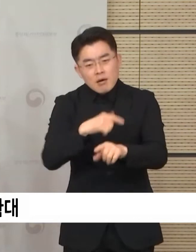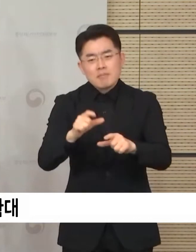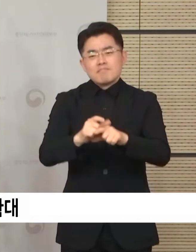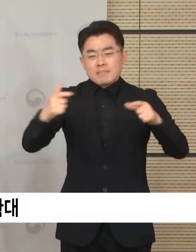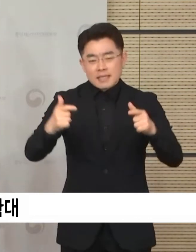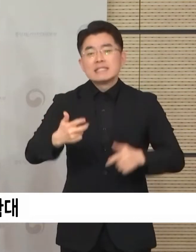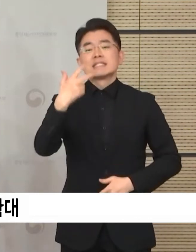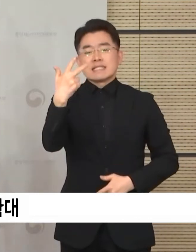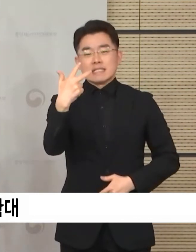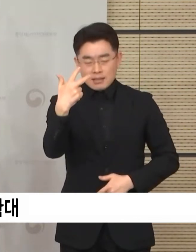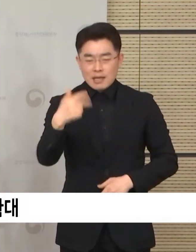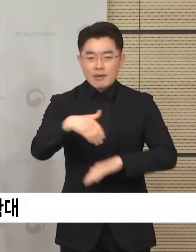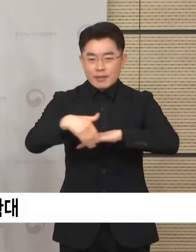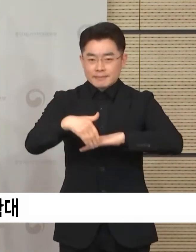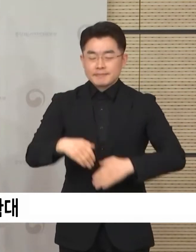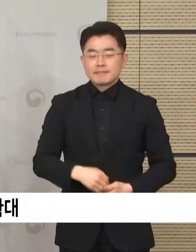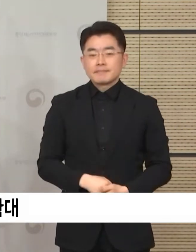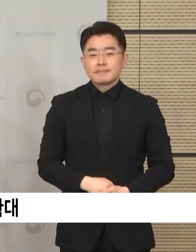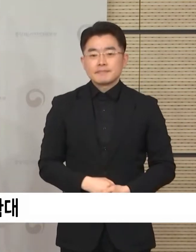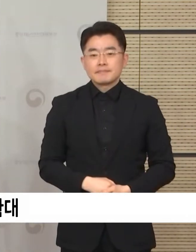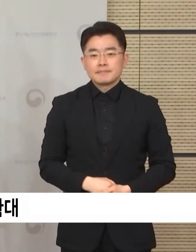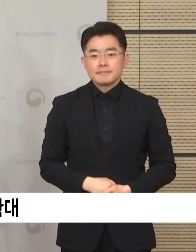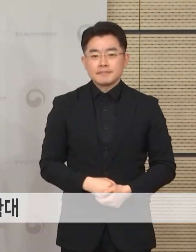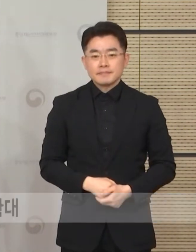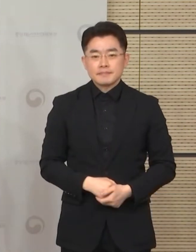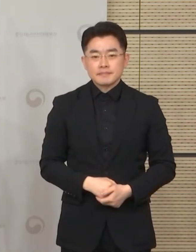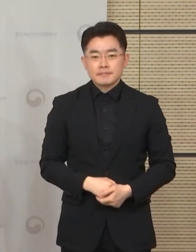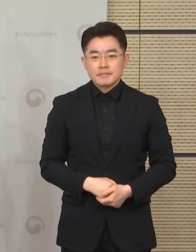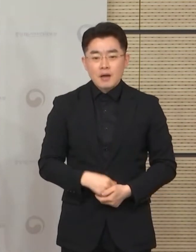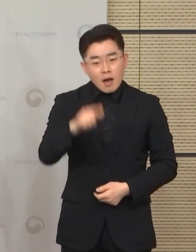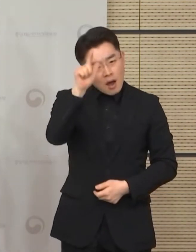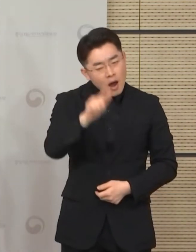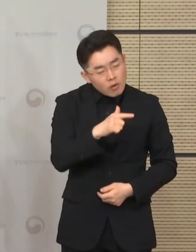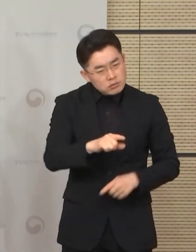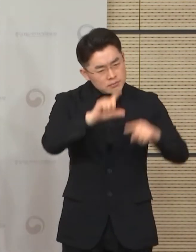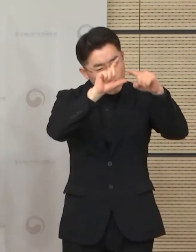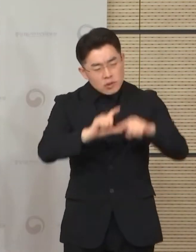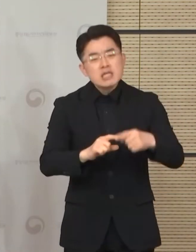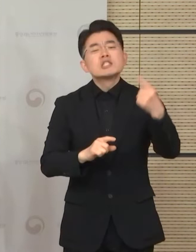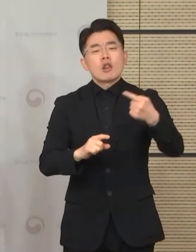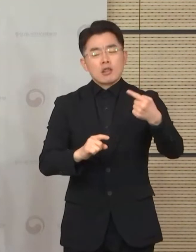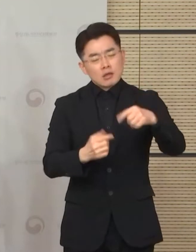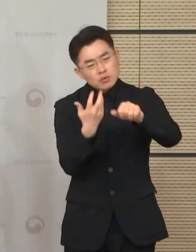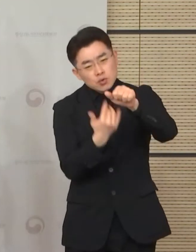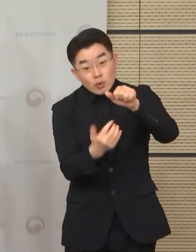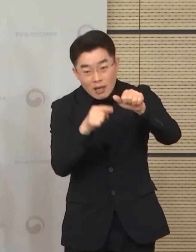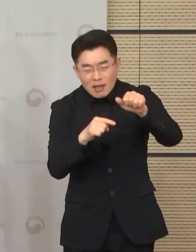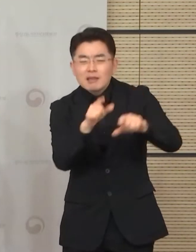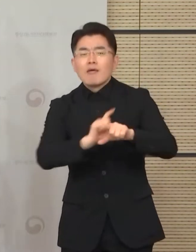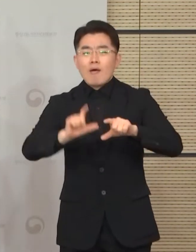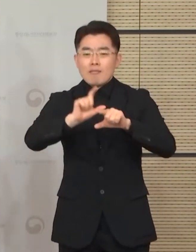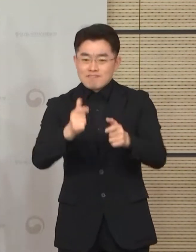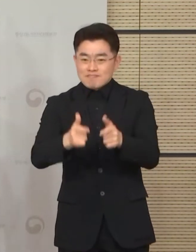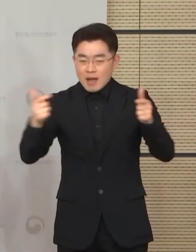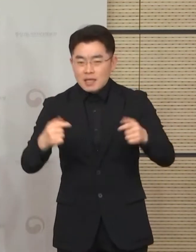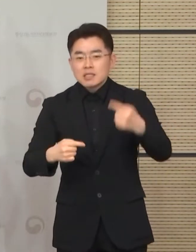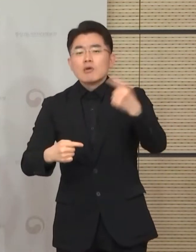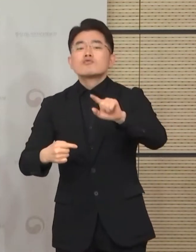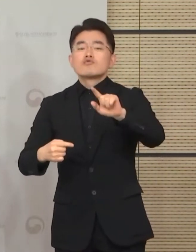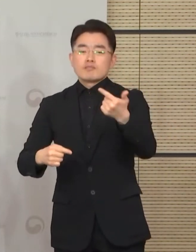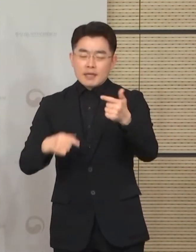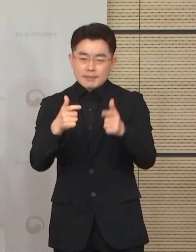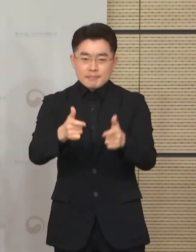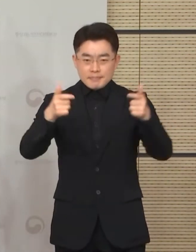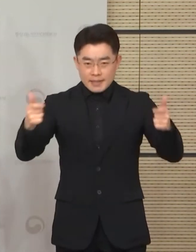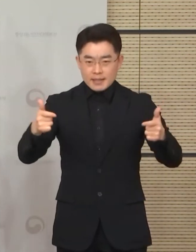확대할 예정입니다 이를 통해 하루 1000권 정도 화장이 가능하던 역량을 1,600 원 이상